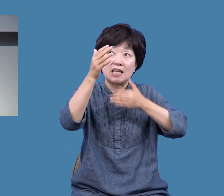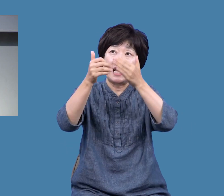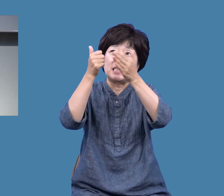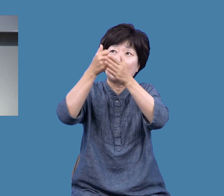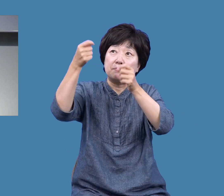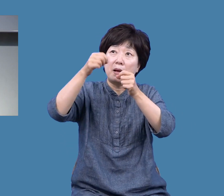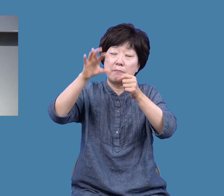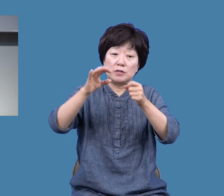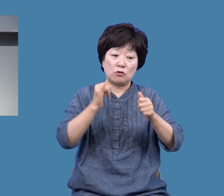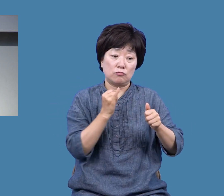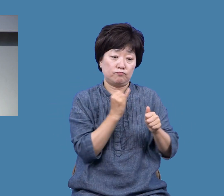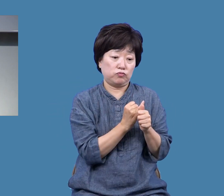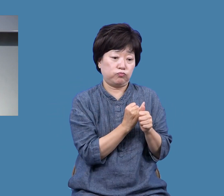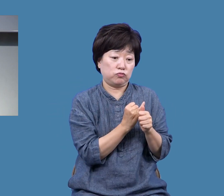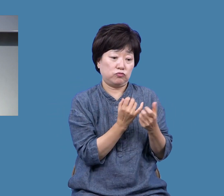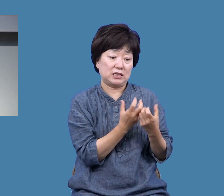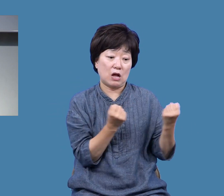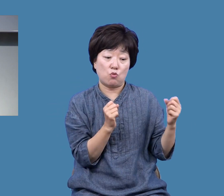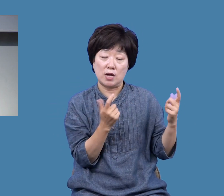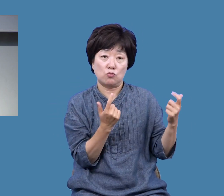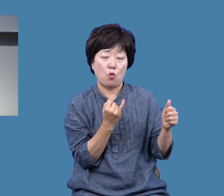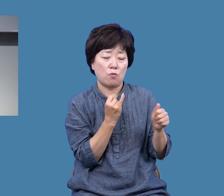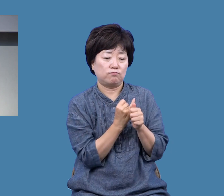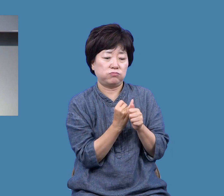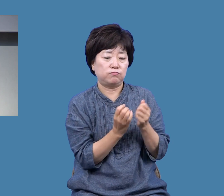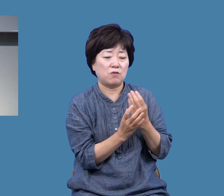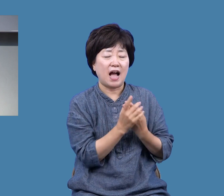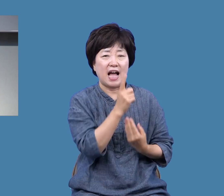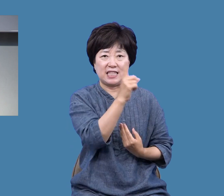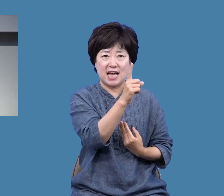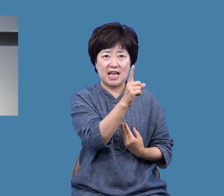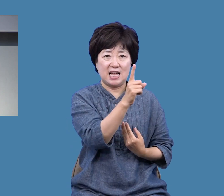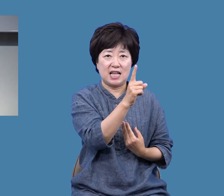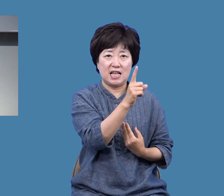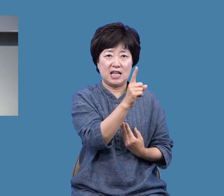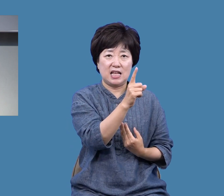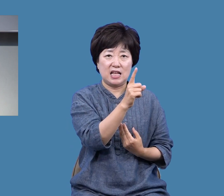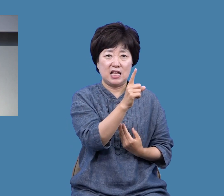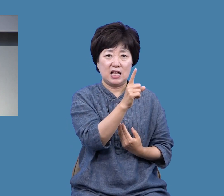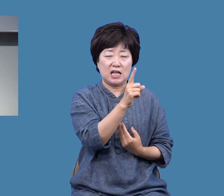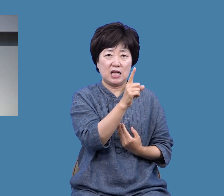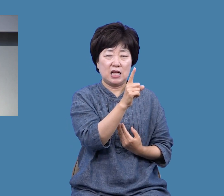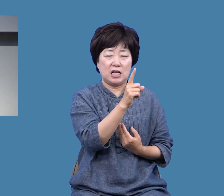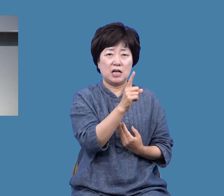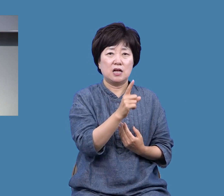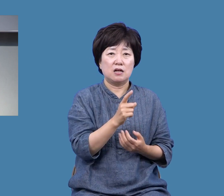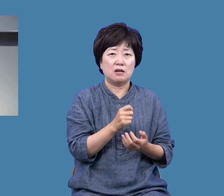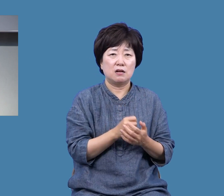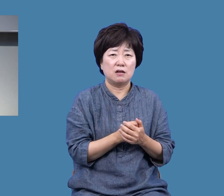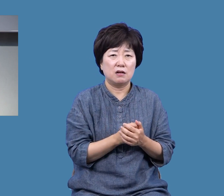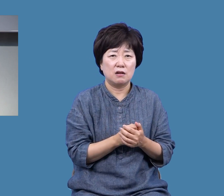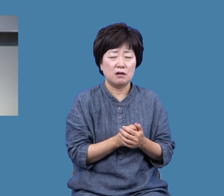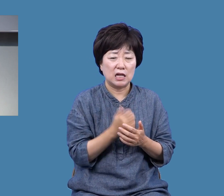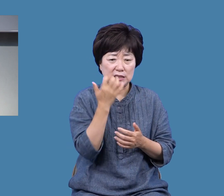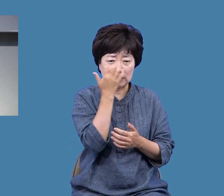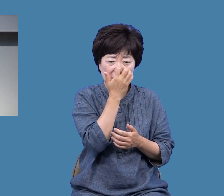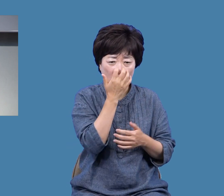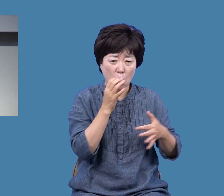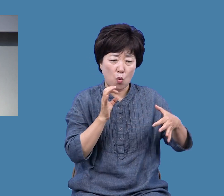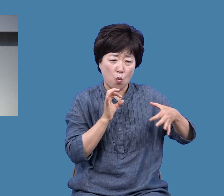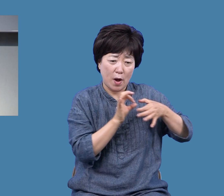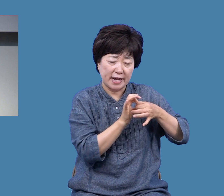더 이상 두 육체가 아니라 한 육체로 하나님이 취급하신다는 거예요. 그래서 이